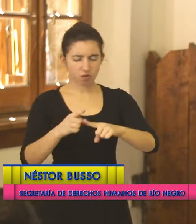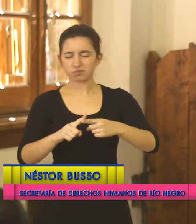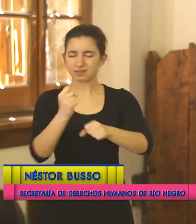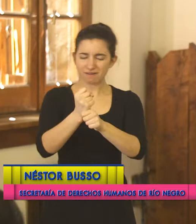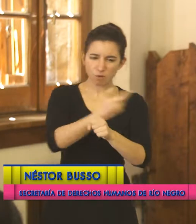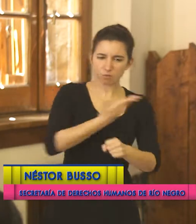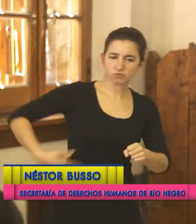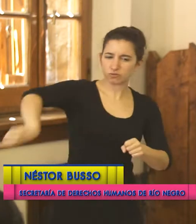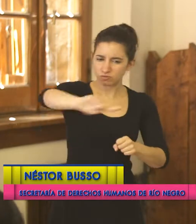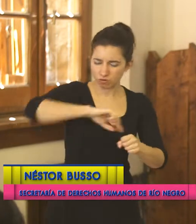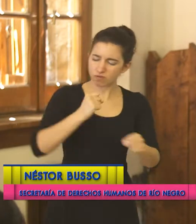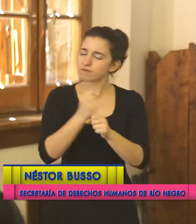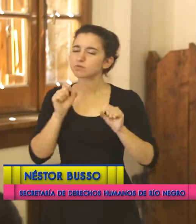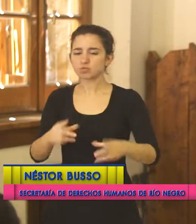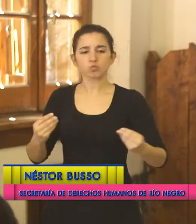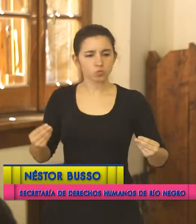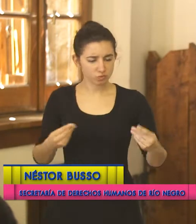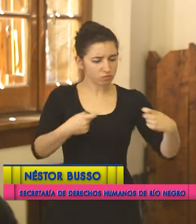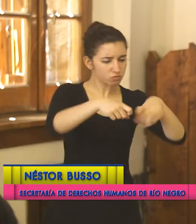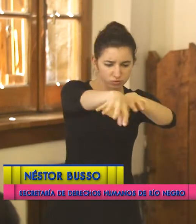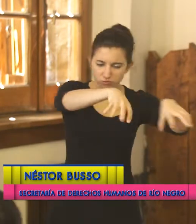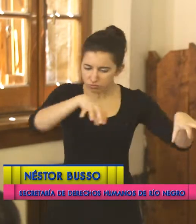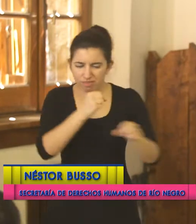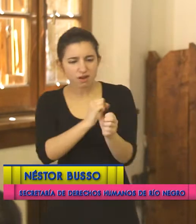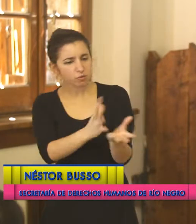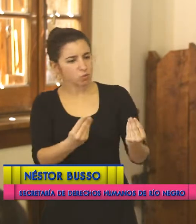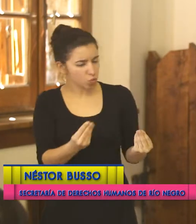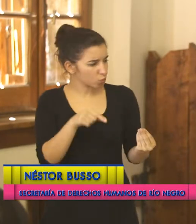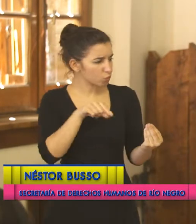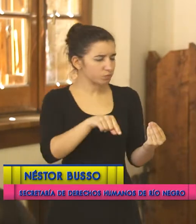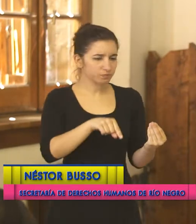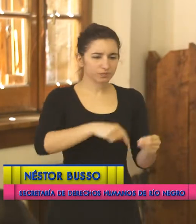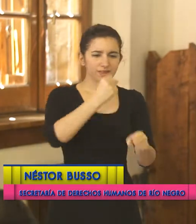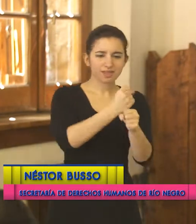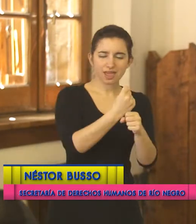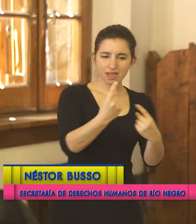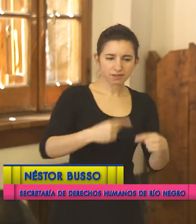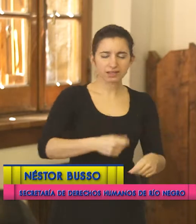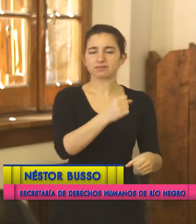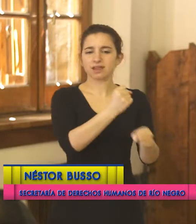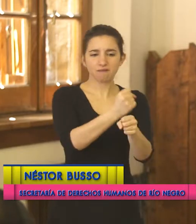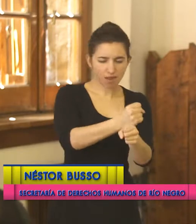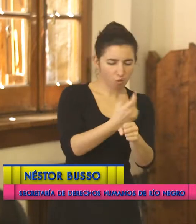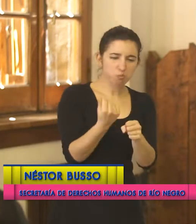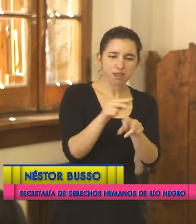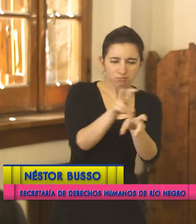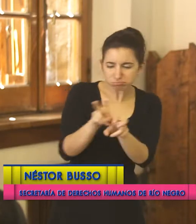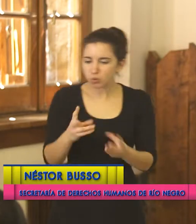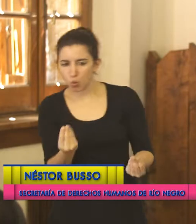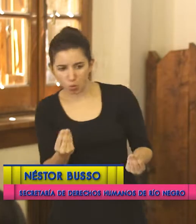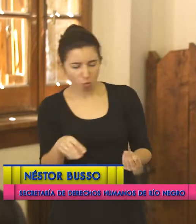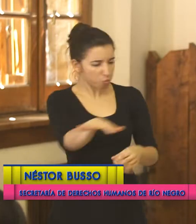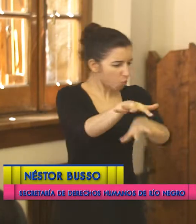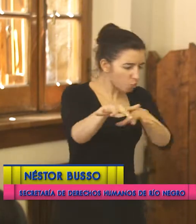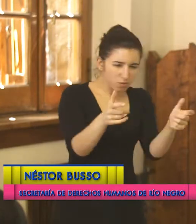nuevos medios de las organizaciones sociales Cómo pensar el trabajo autogestionado en los medios populares